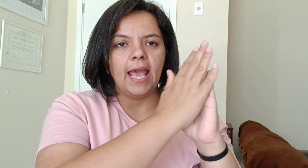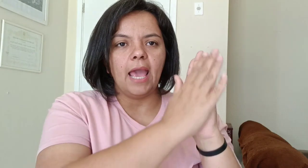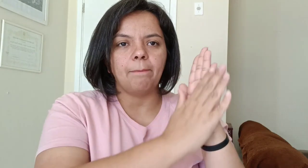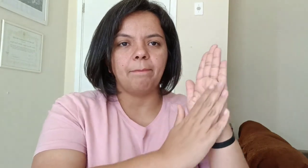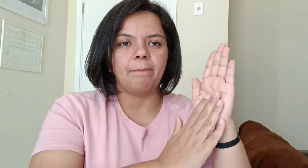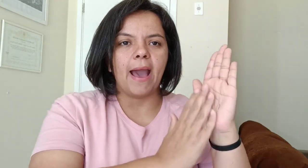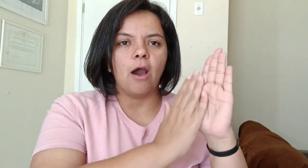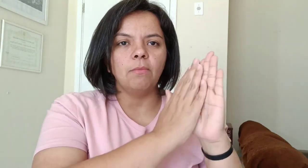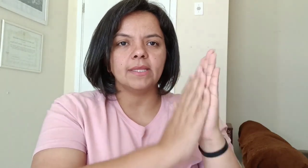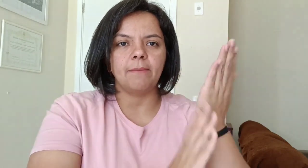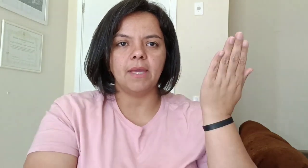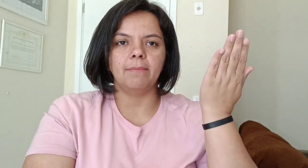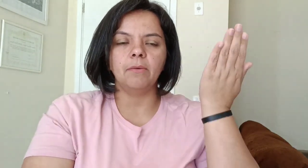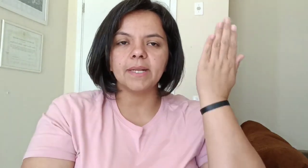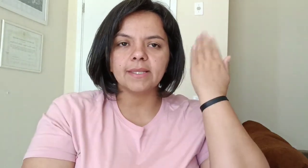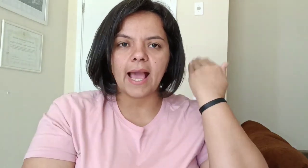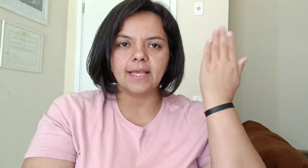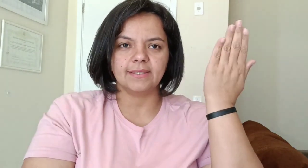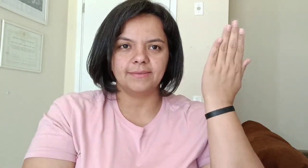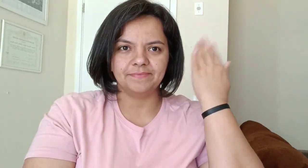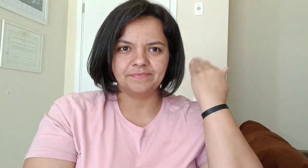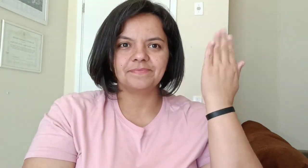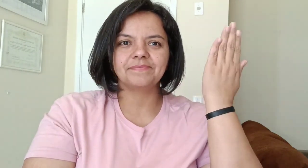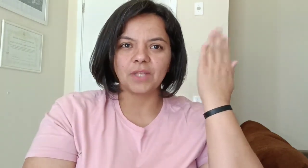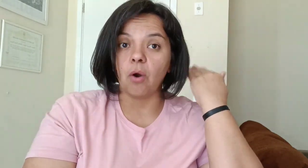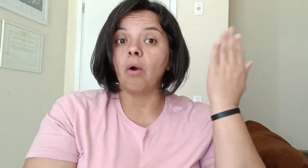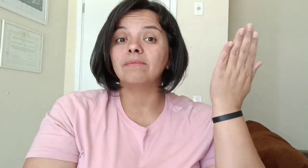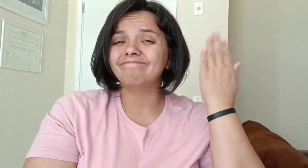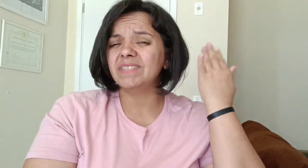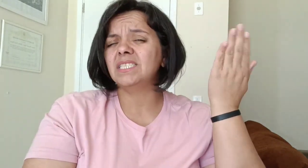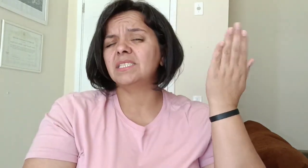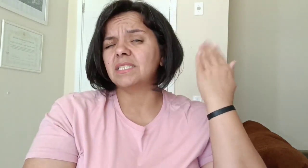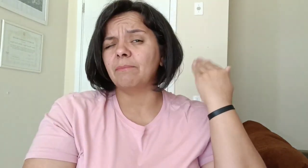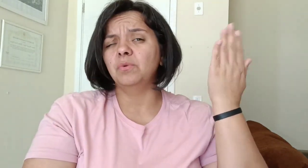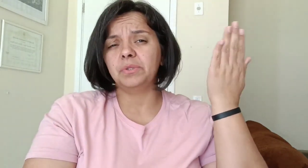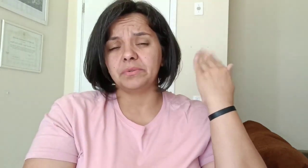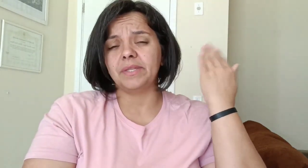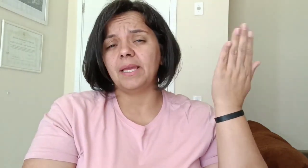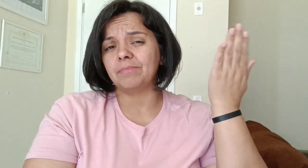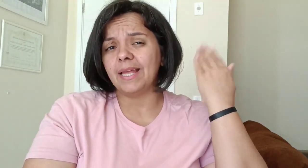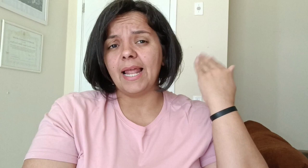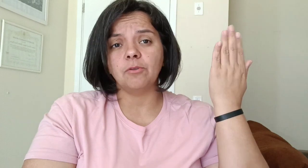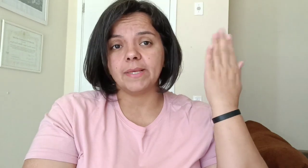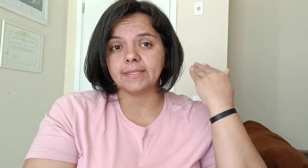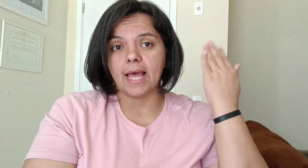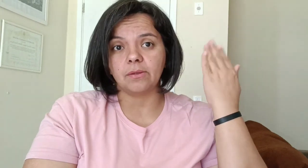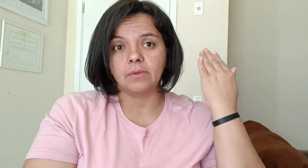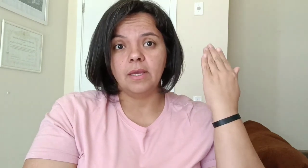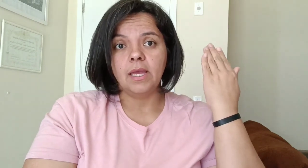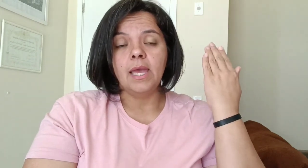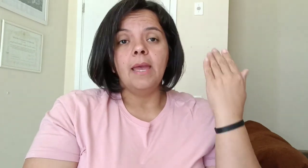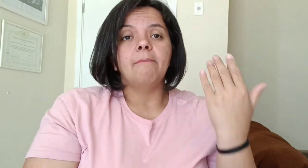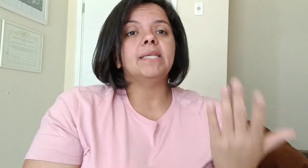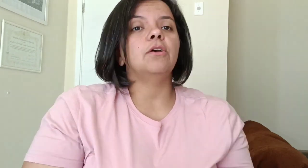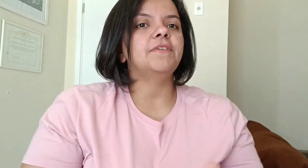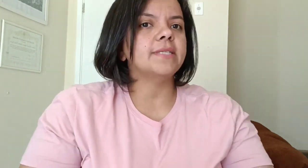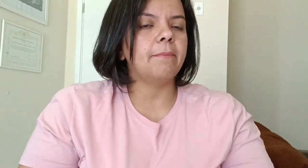é palma da minha mão para trás. Ó, há muito tempo, né? Lá no passado. Mas se eu fizer,